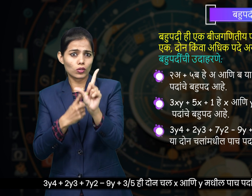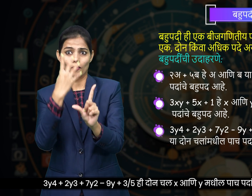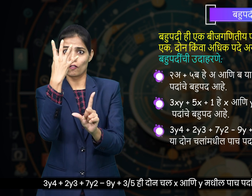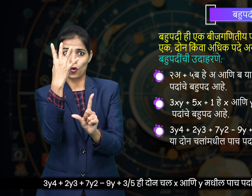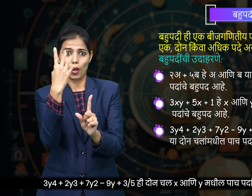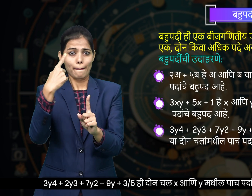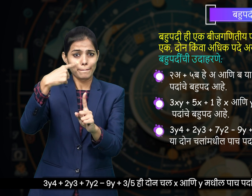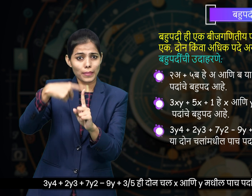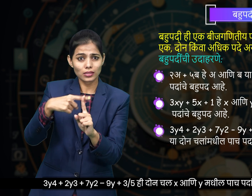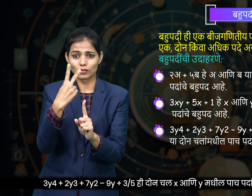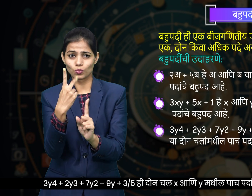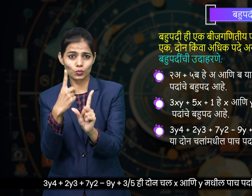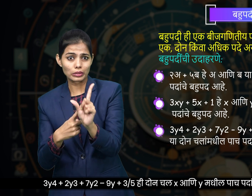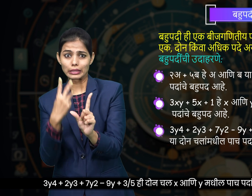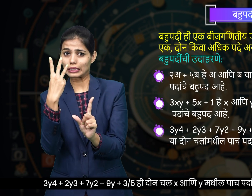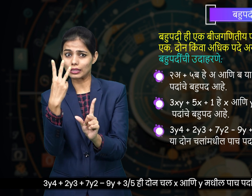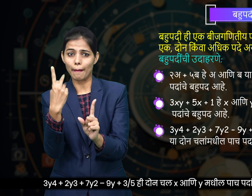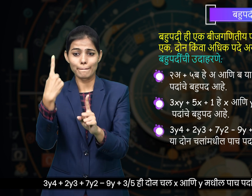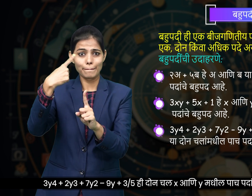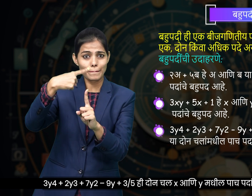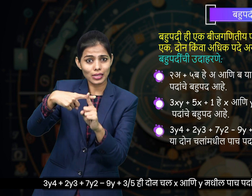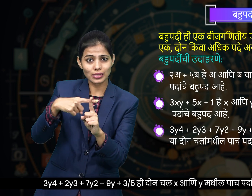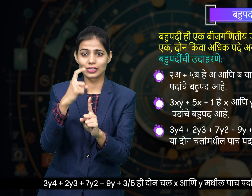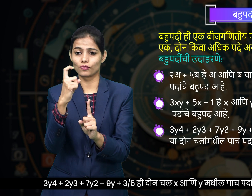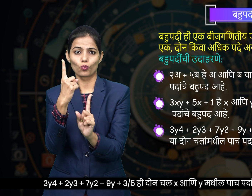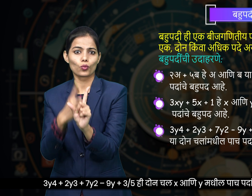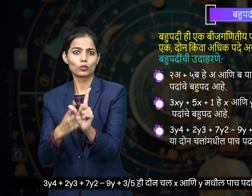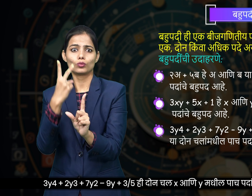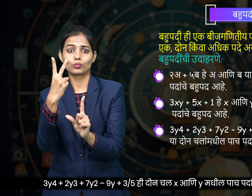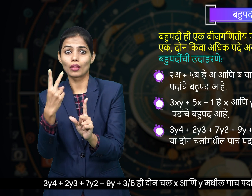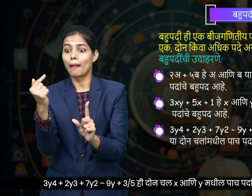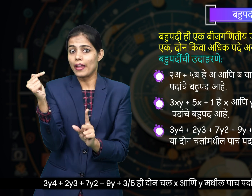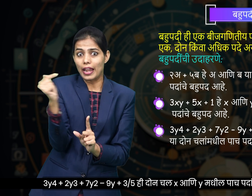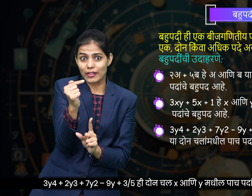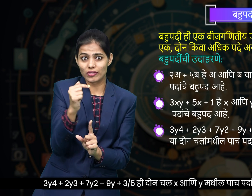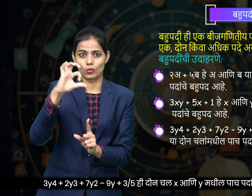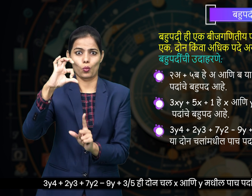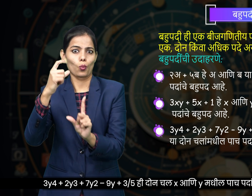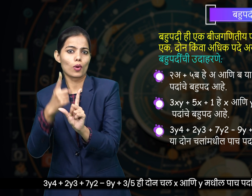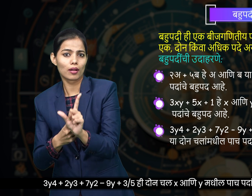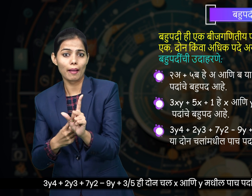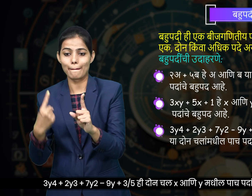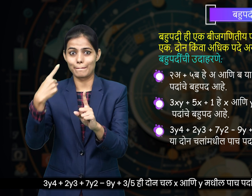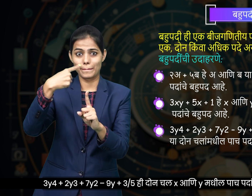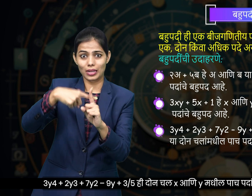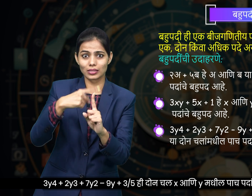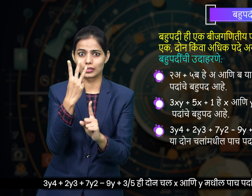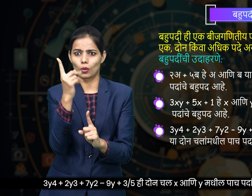3y चा चौथा घात अधिक 2y चा घन अधिक 7y चा वर्ग वजा 9y